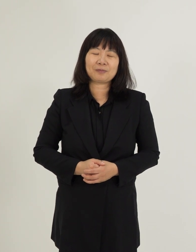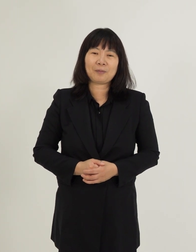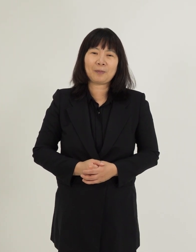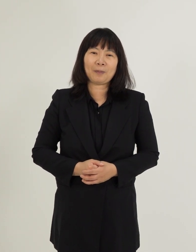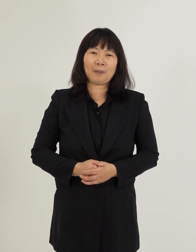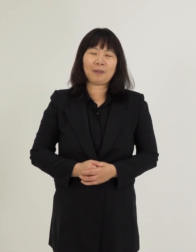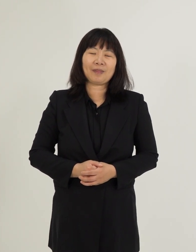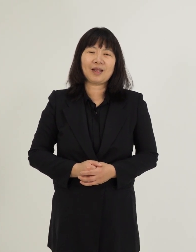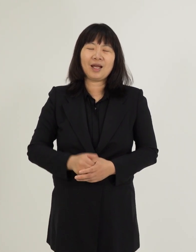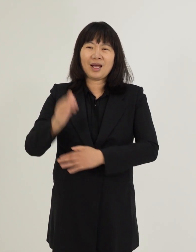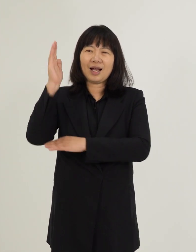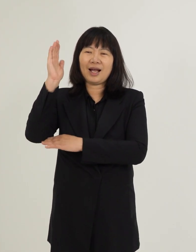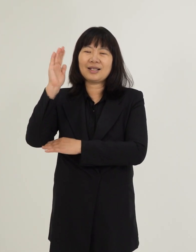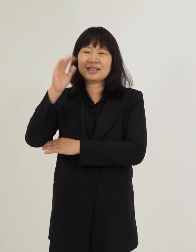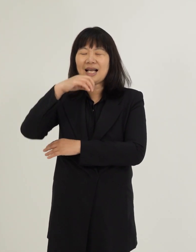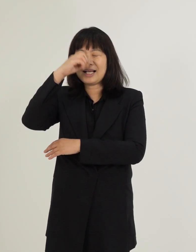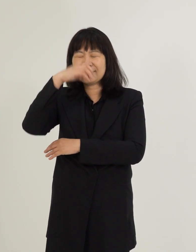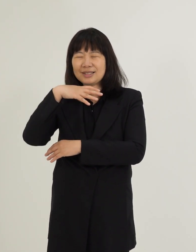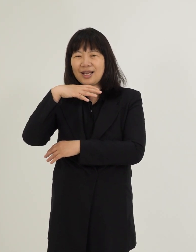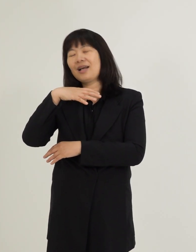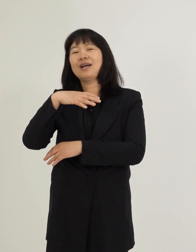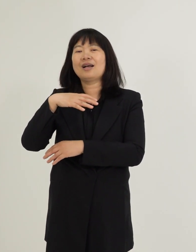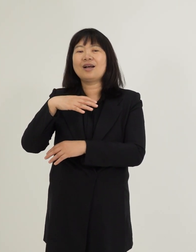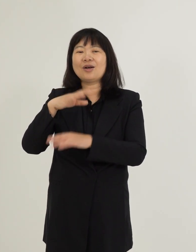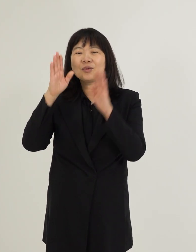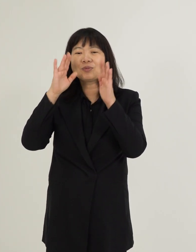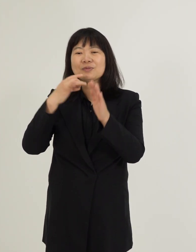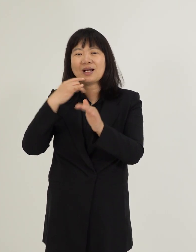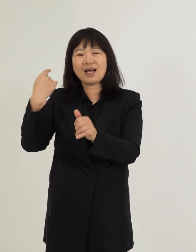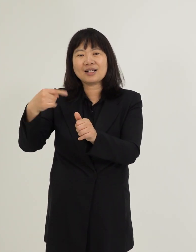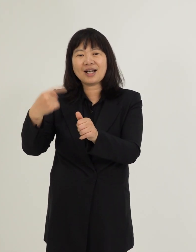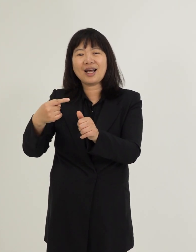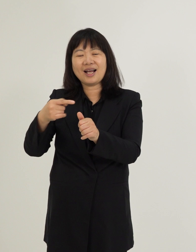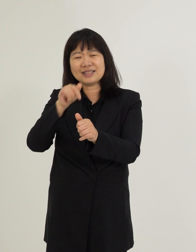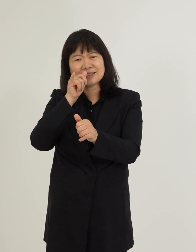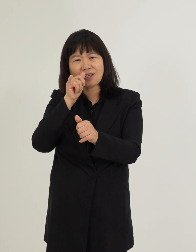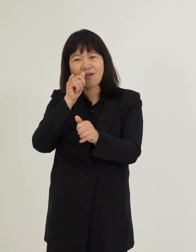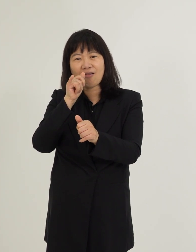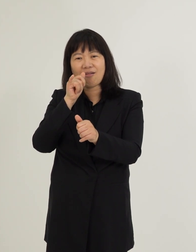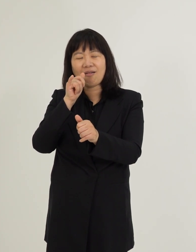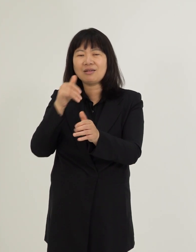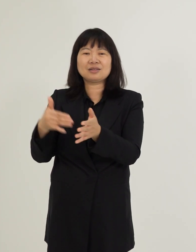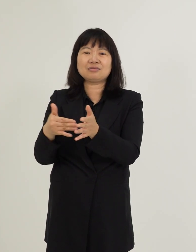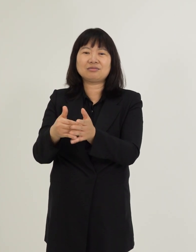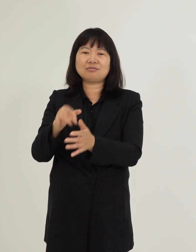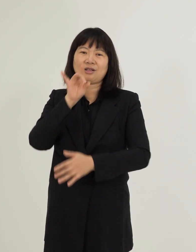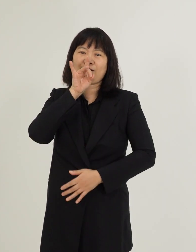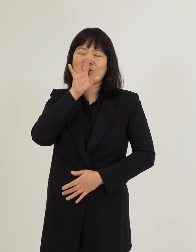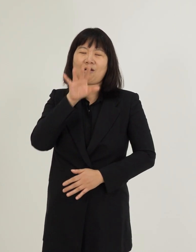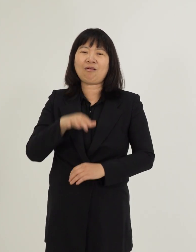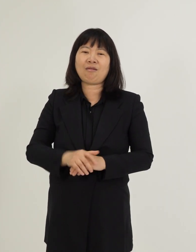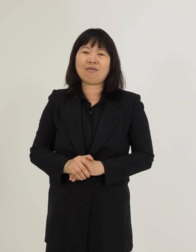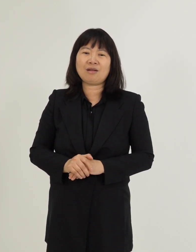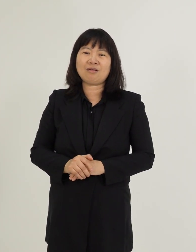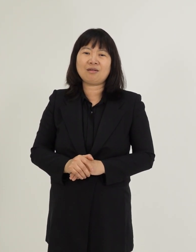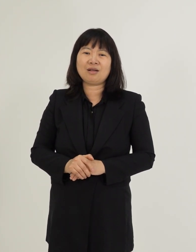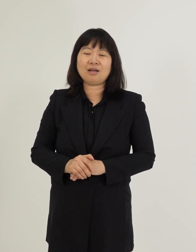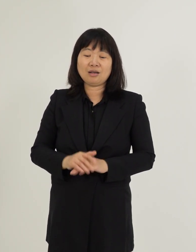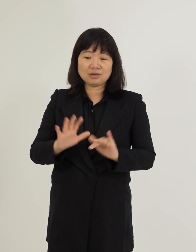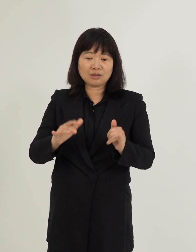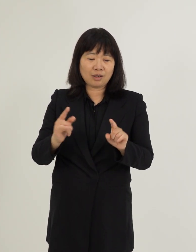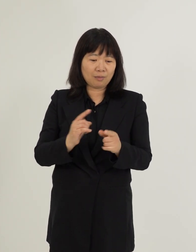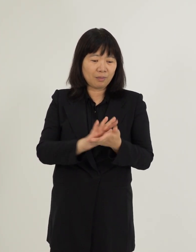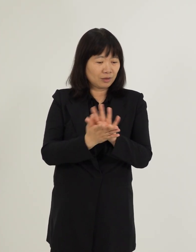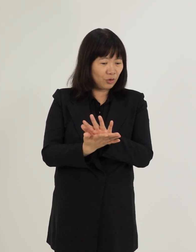그러니까 강의실에서 공허하게 가르치는 이 가르침이어서는 안 된다. 이래가지고 세상이